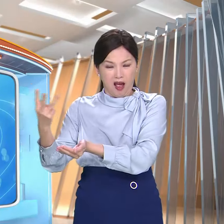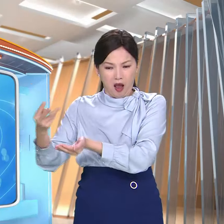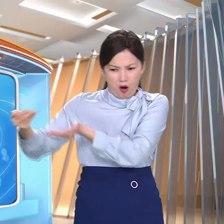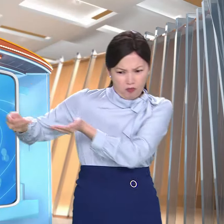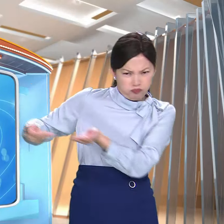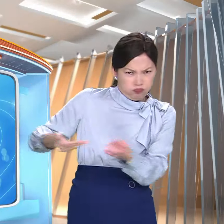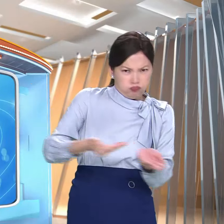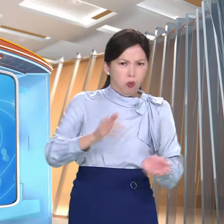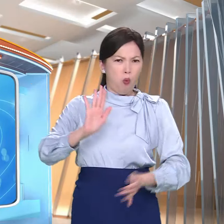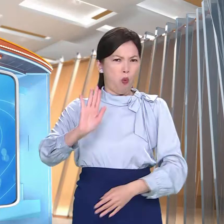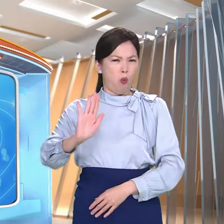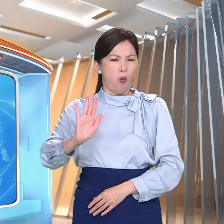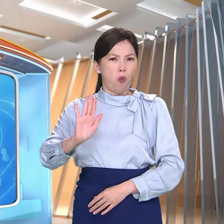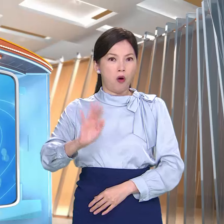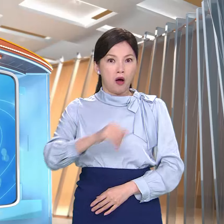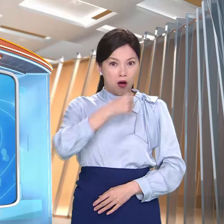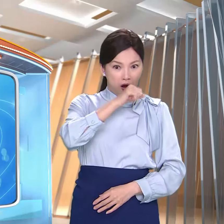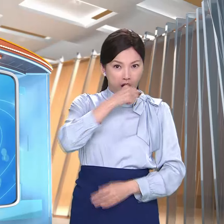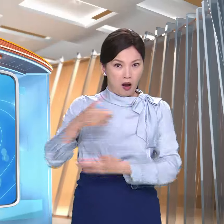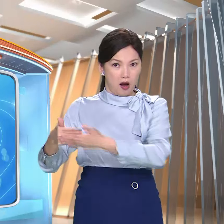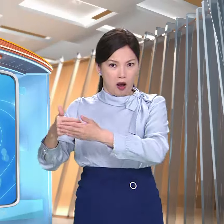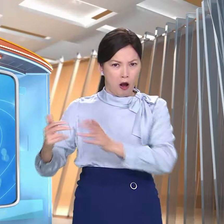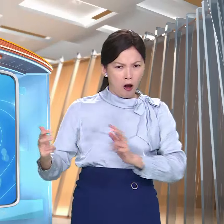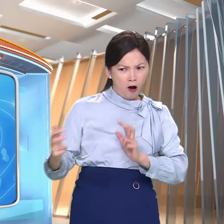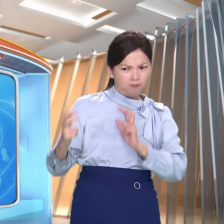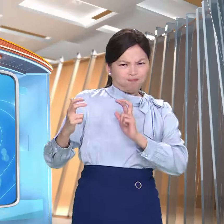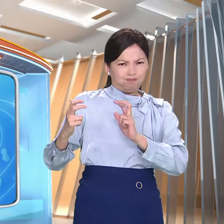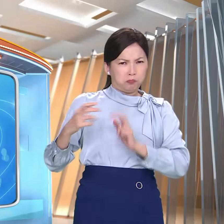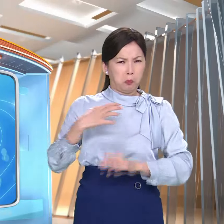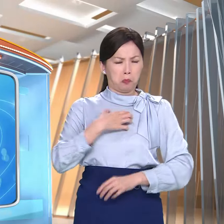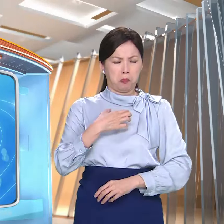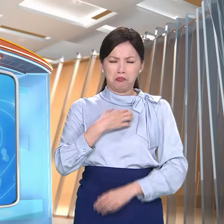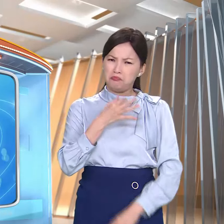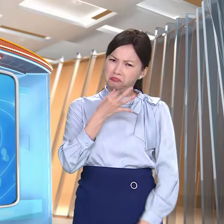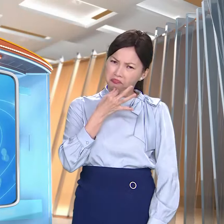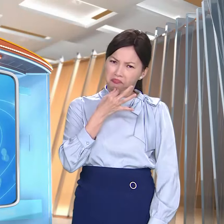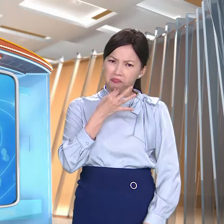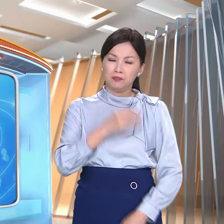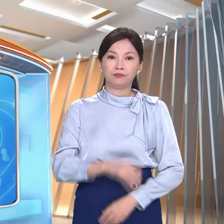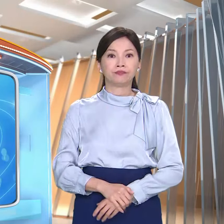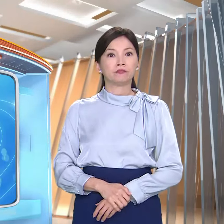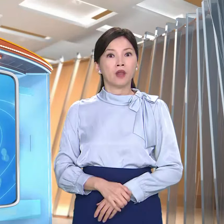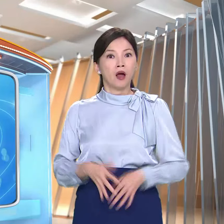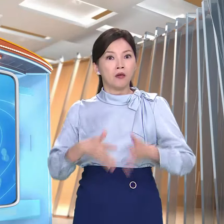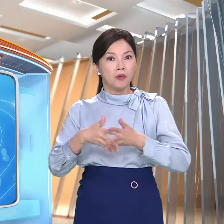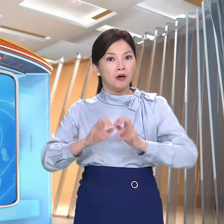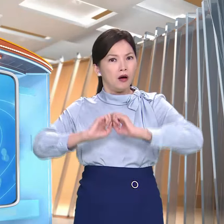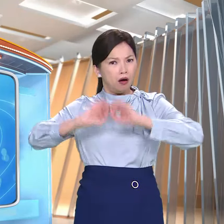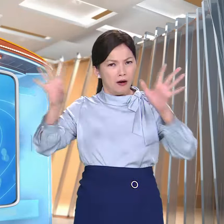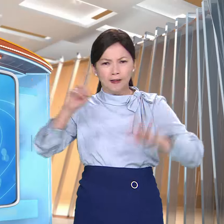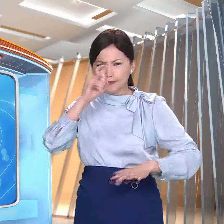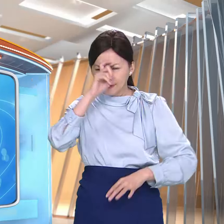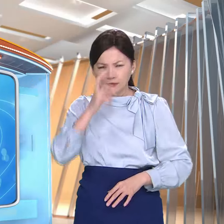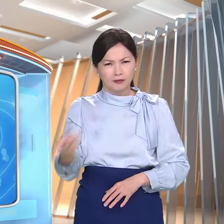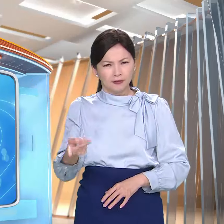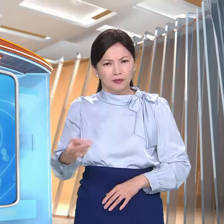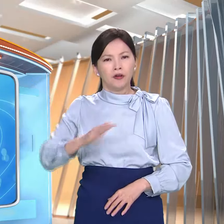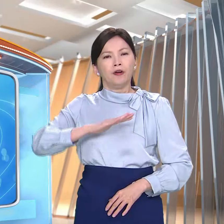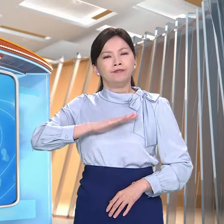系陷入紧张。美国呼吁各方克制，并且敦促两岸展开有意义